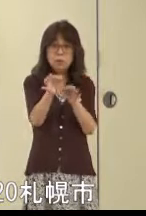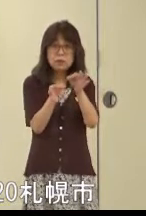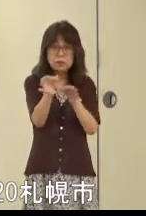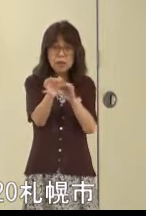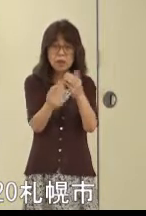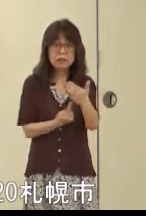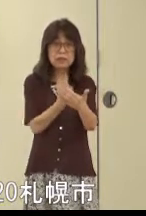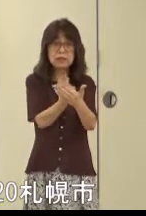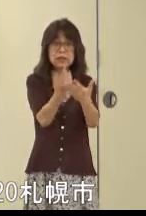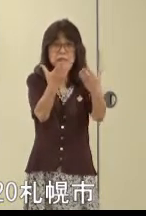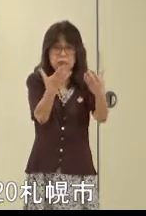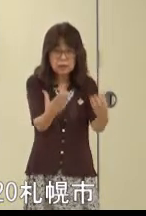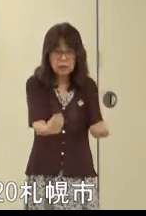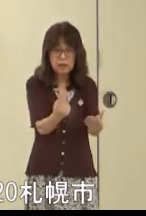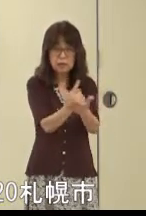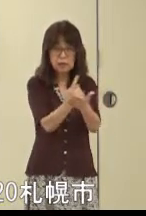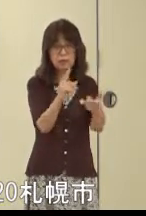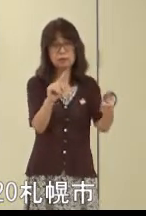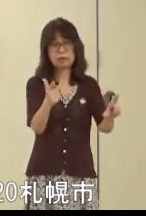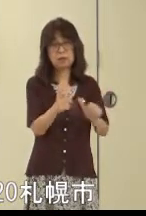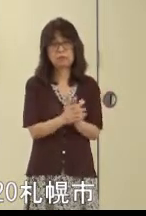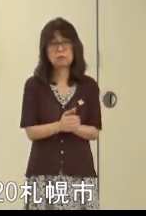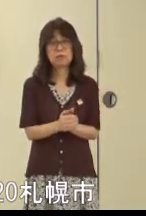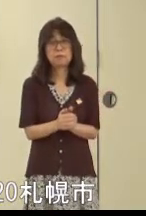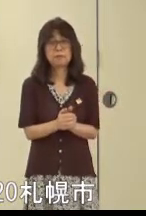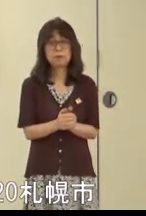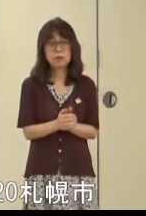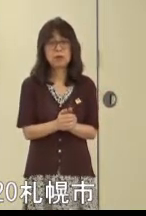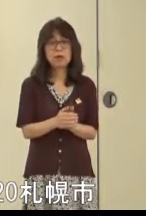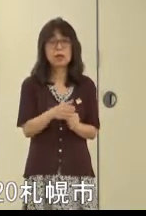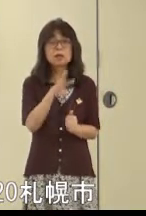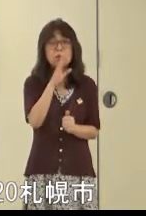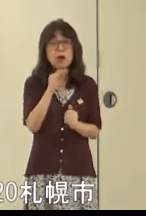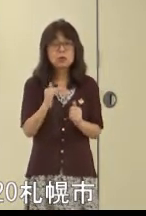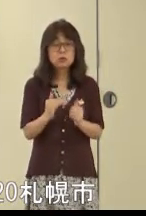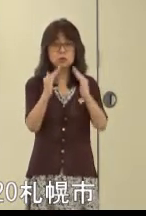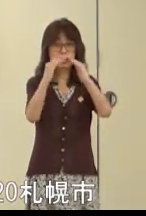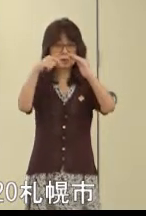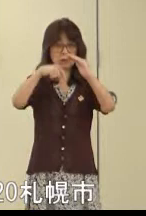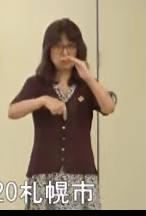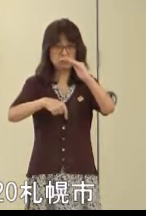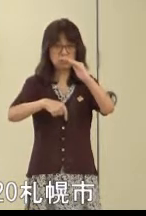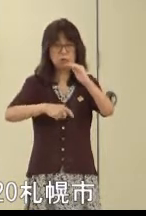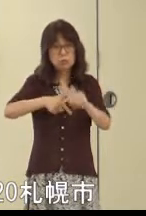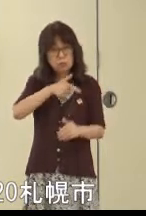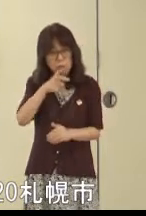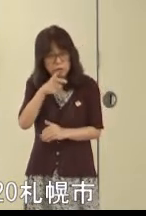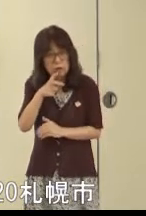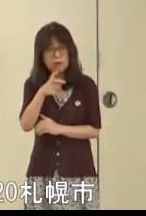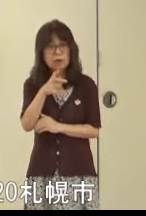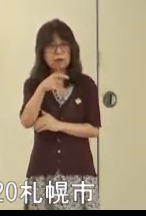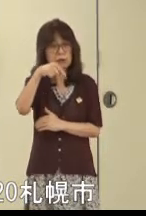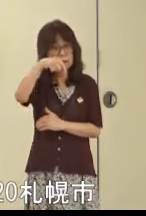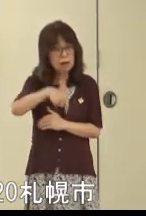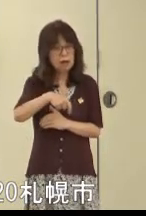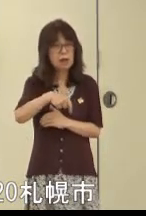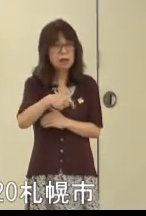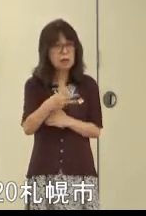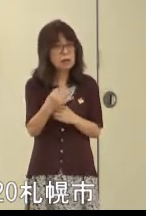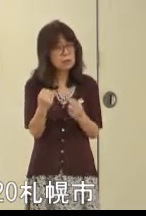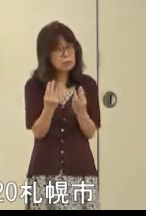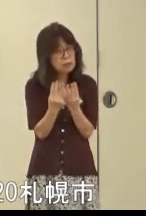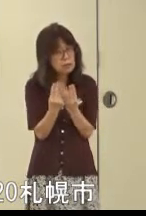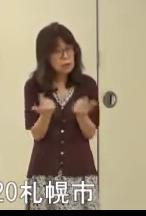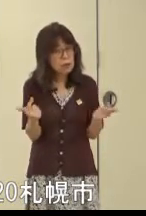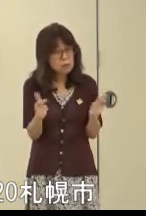だけではなくてですねいわゆるあの家宅飲みですかね家自宅で2人集まっての飲み会